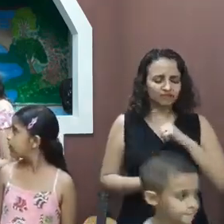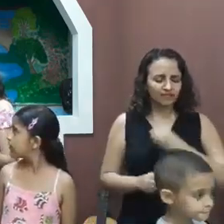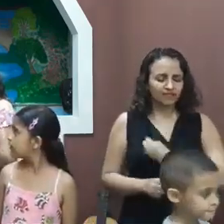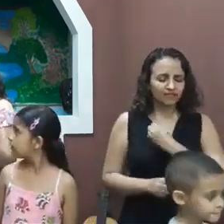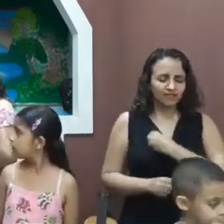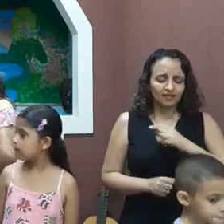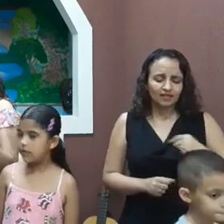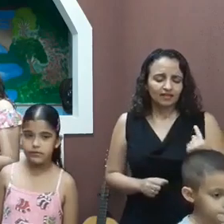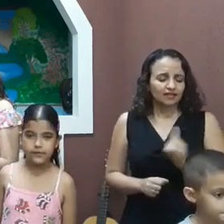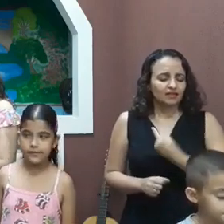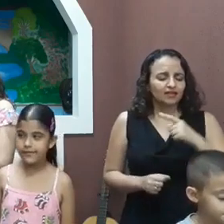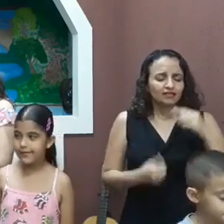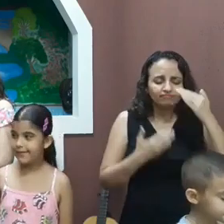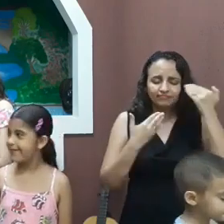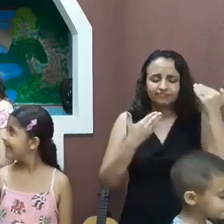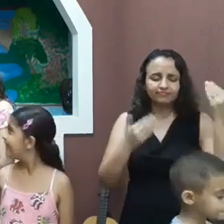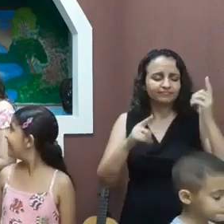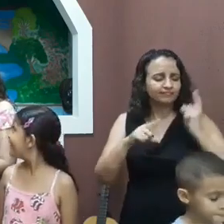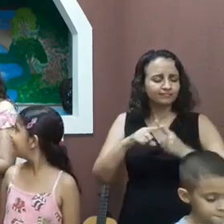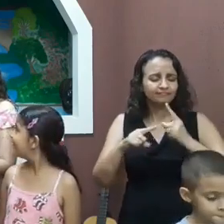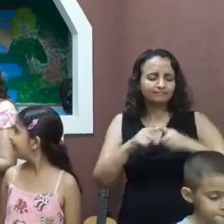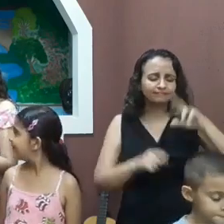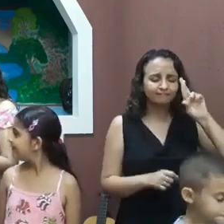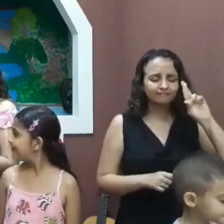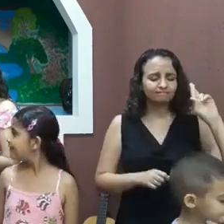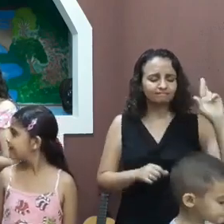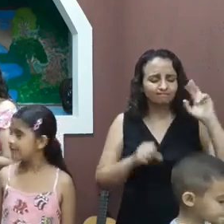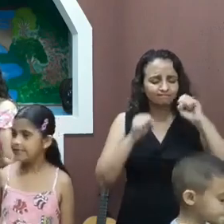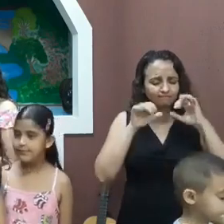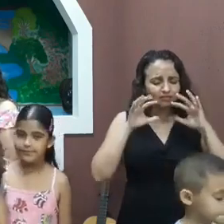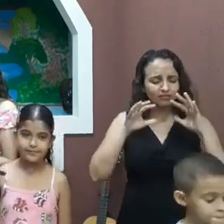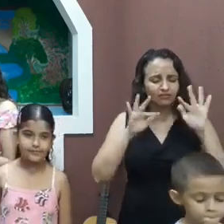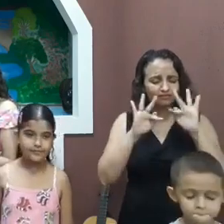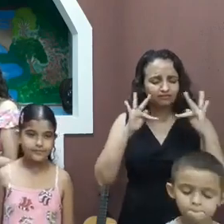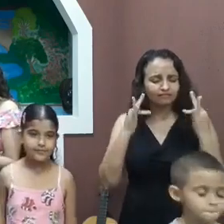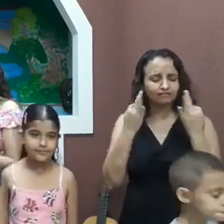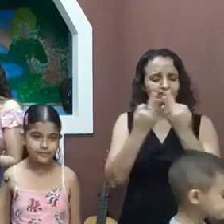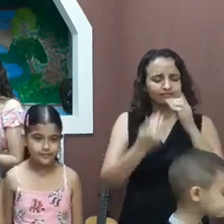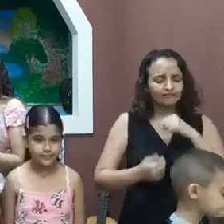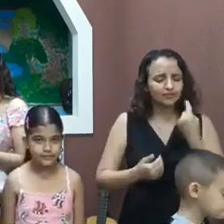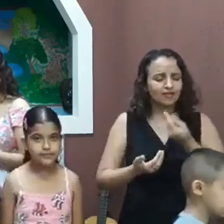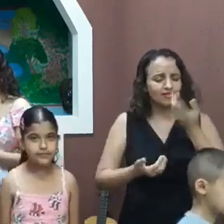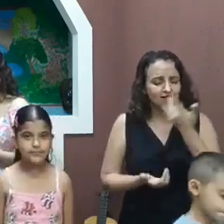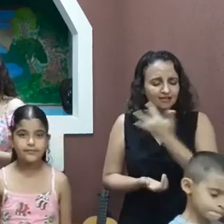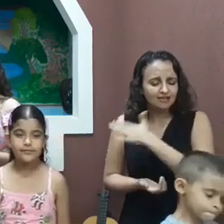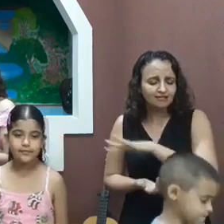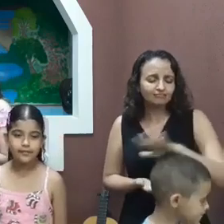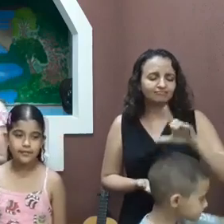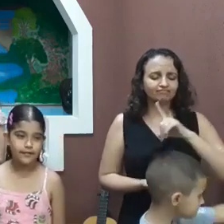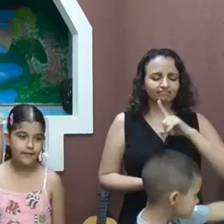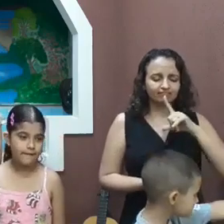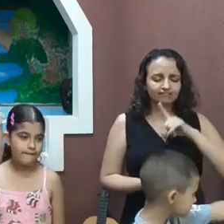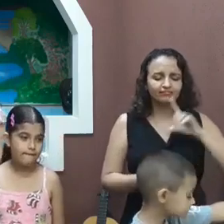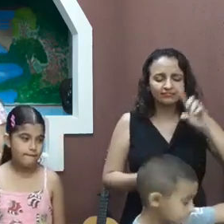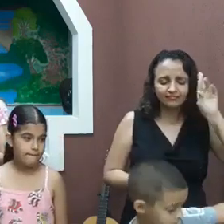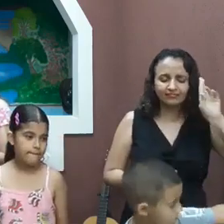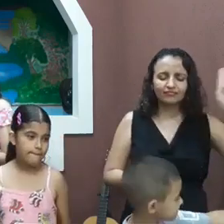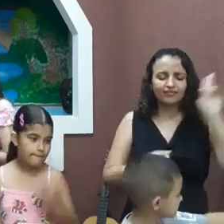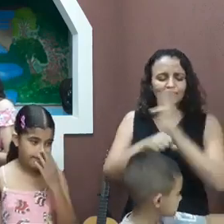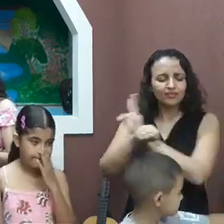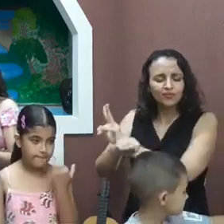Pai. Nós somos gratos porque o Senhor tem abençoado as nossas famílias com crianças, ó Pai, e o Senhor tem cuidado